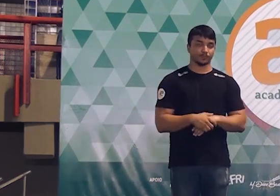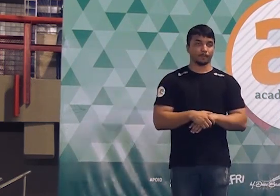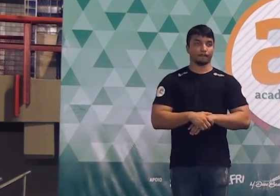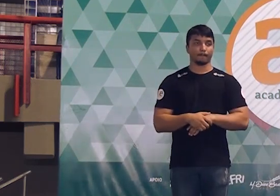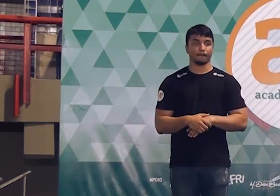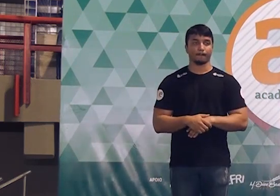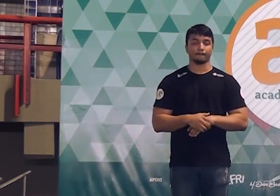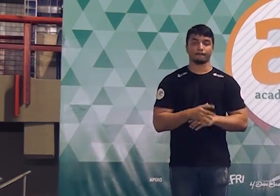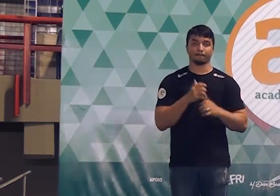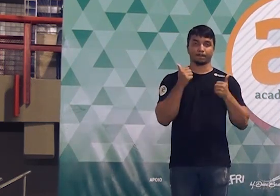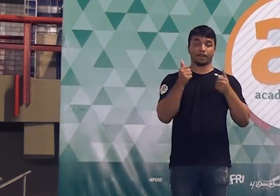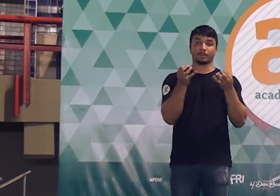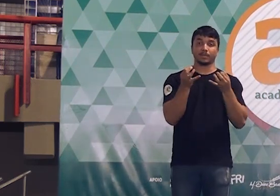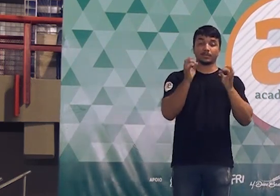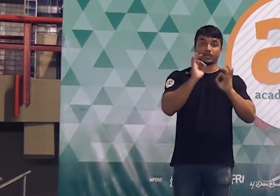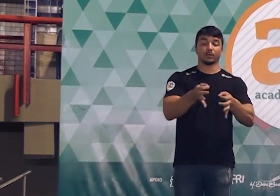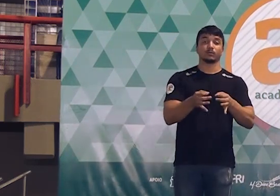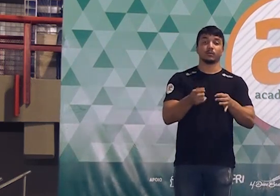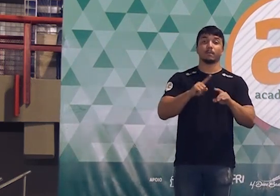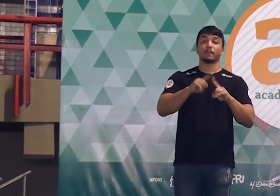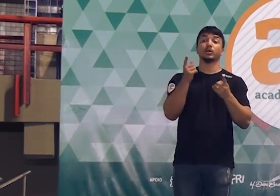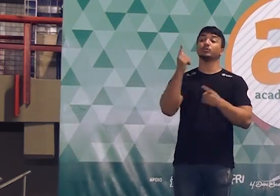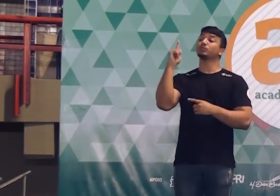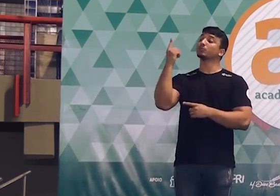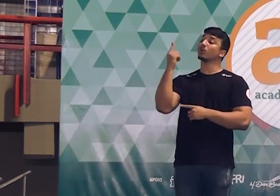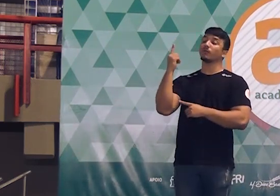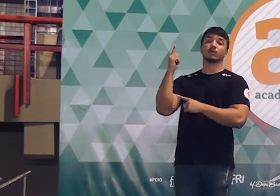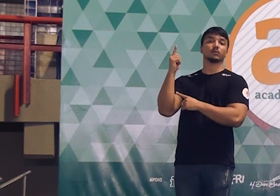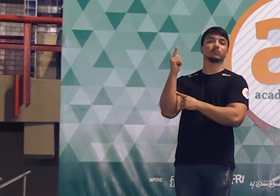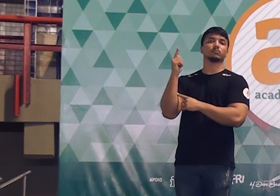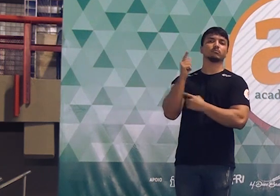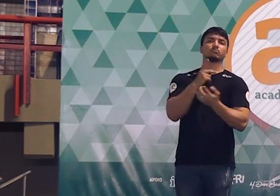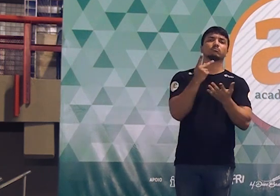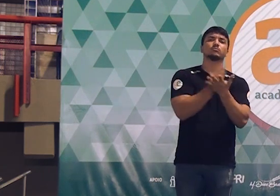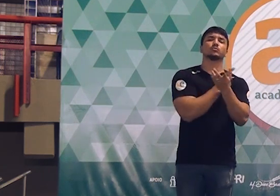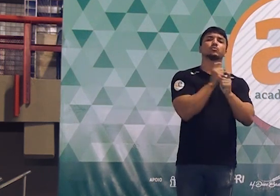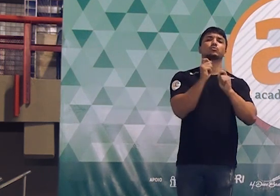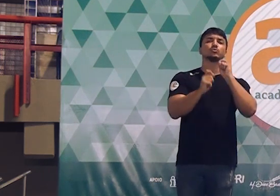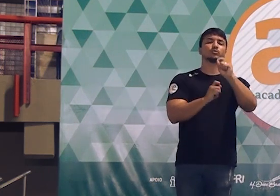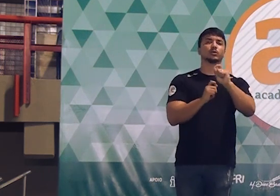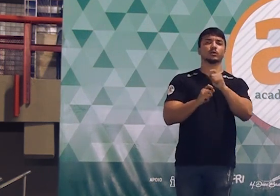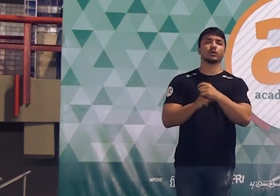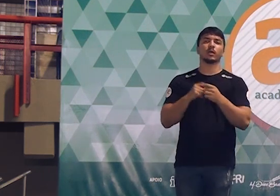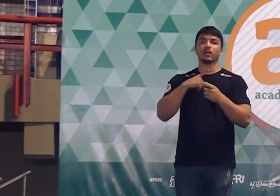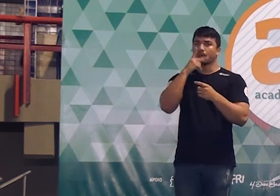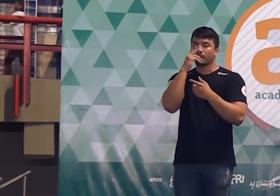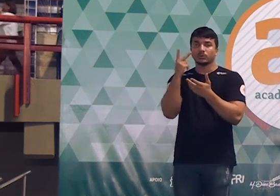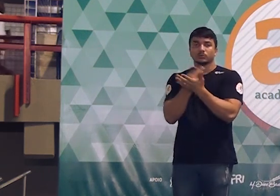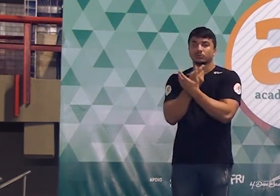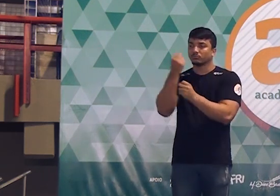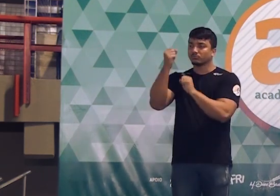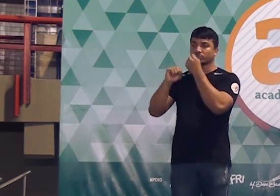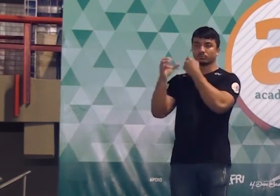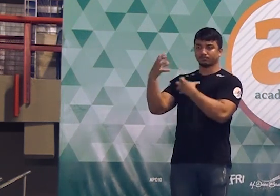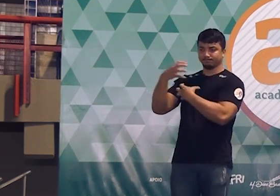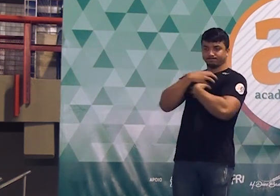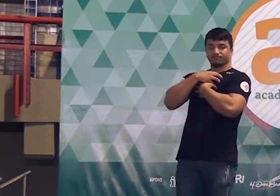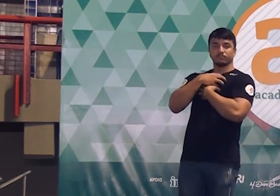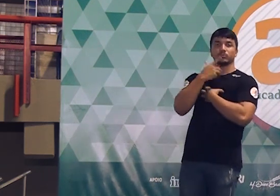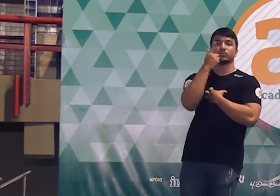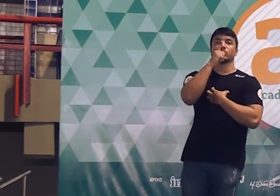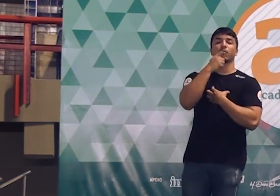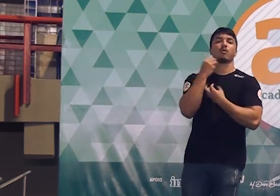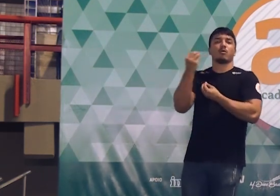Beleza, lindo, maravilhoso. Mas para a geografia, o que aconteceu? O que foi que a Revolução Industrial